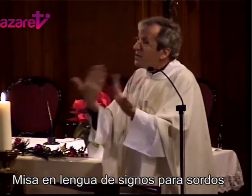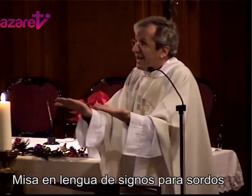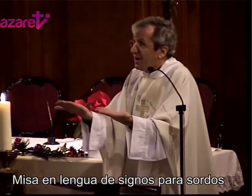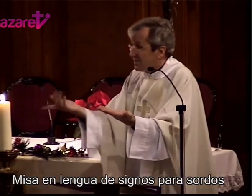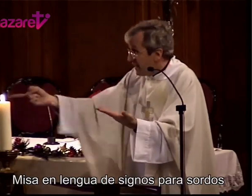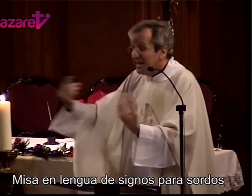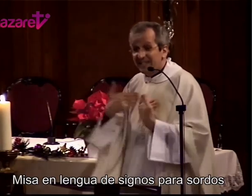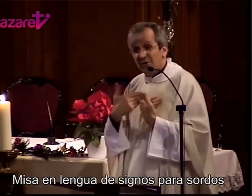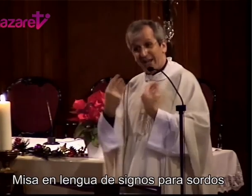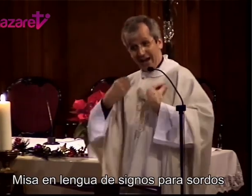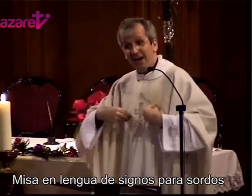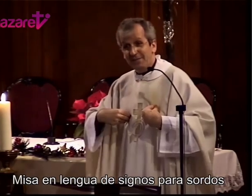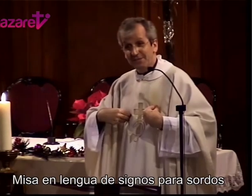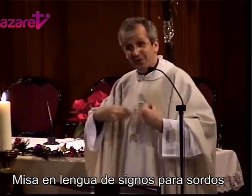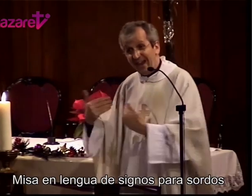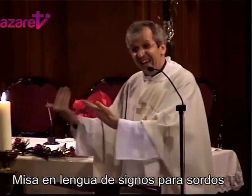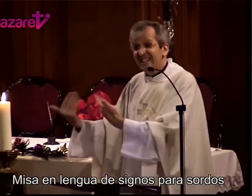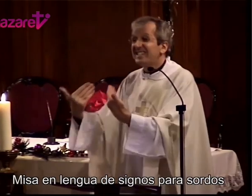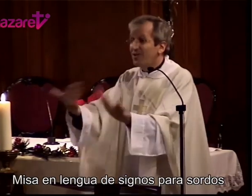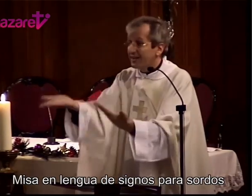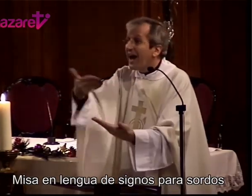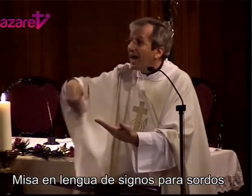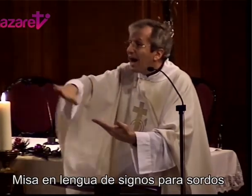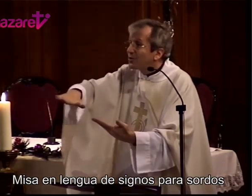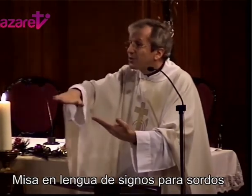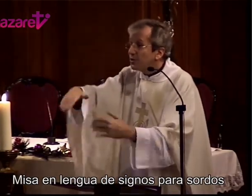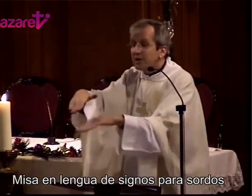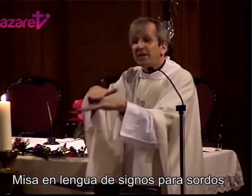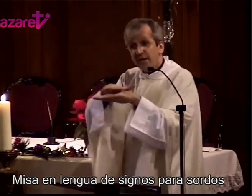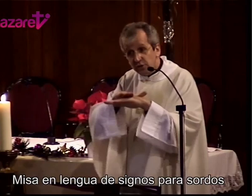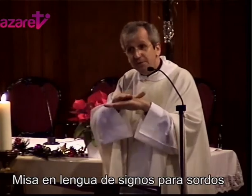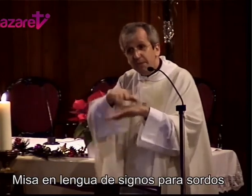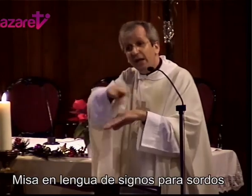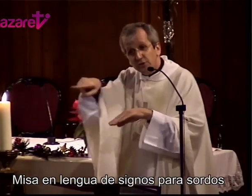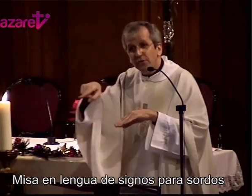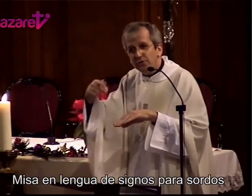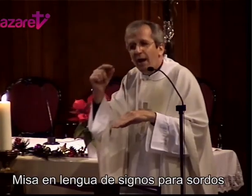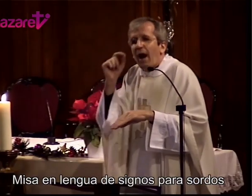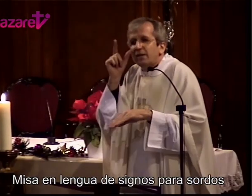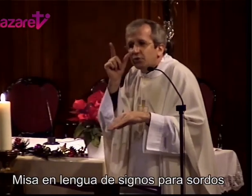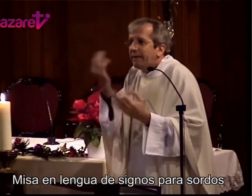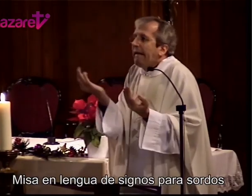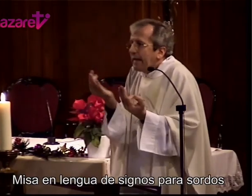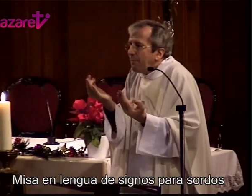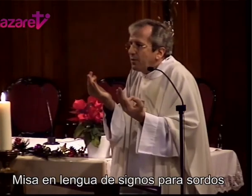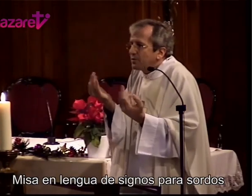regalo, es decir, se nos da Él mismo, Él se nos regala a nosotros y nos invita a nosotros a descubrir qué podemos hacer